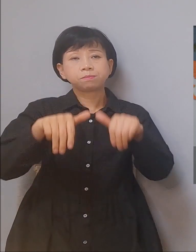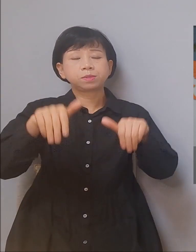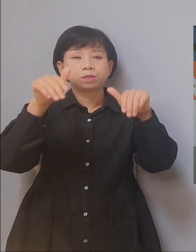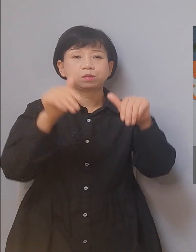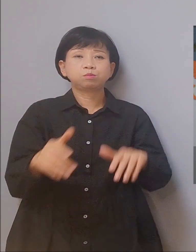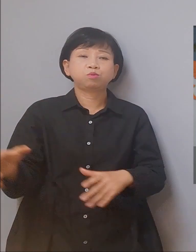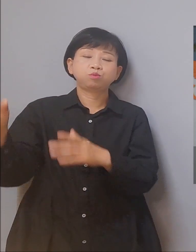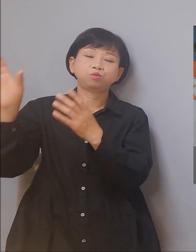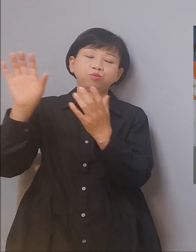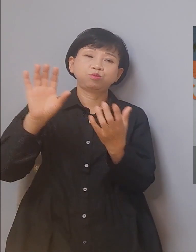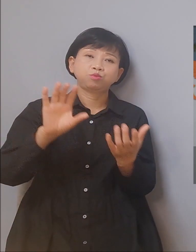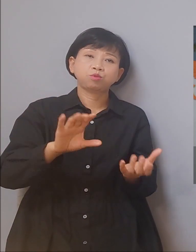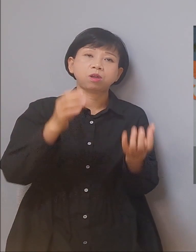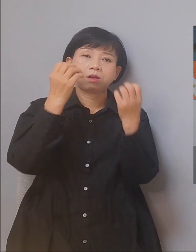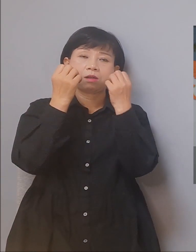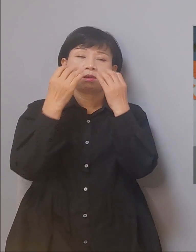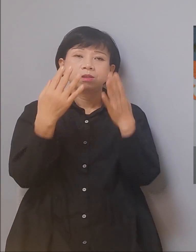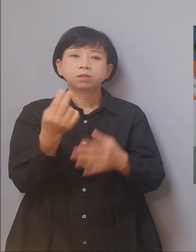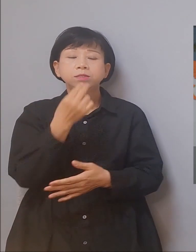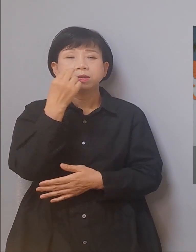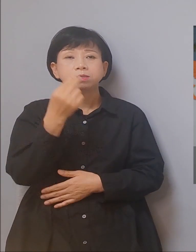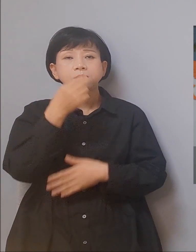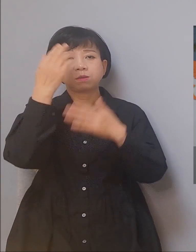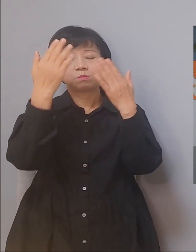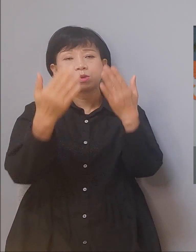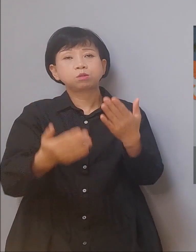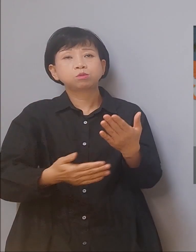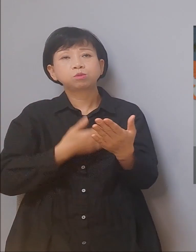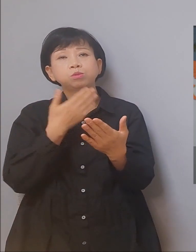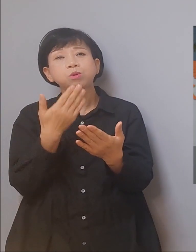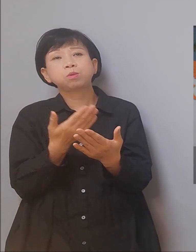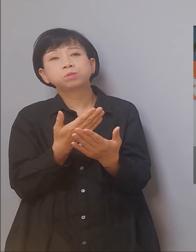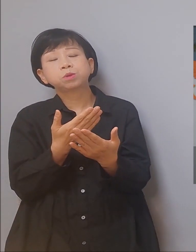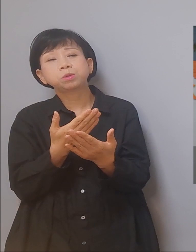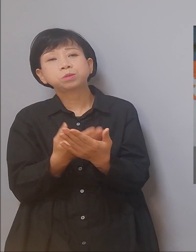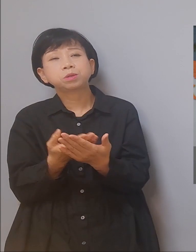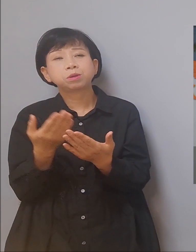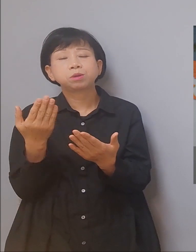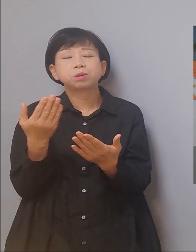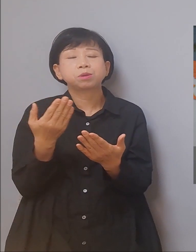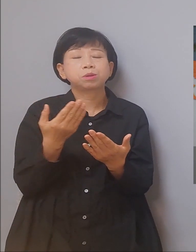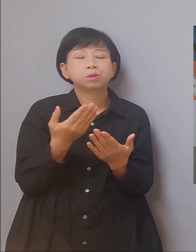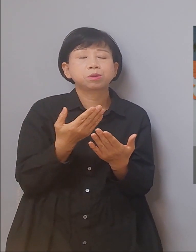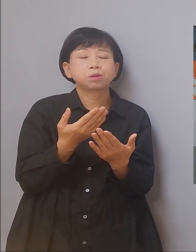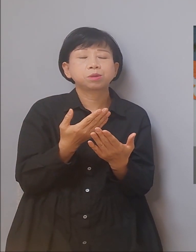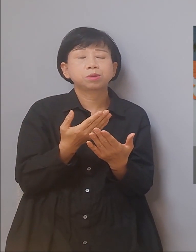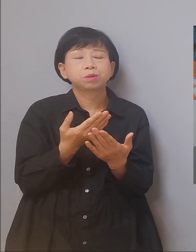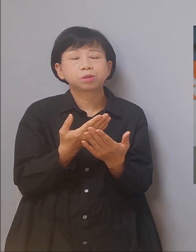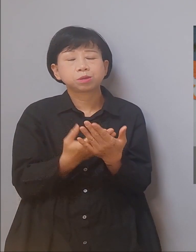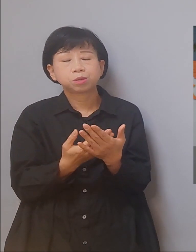성령의 단비를 부어 새 생명 주옵소서.